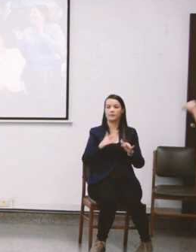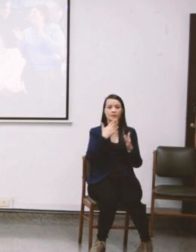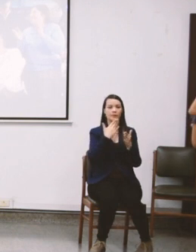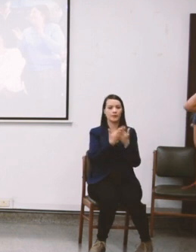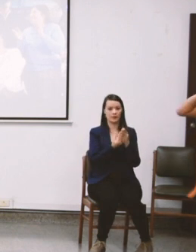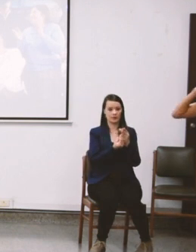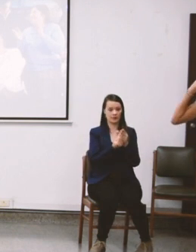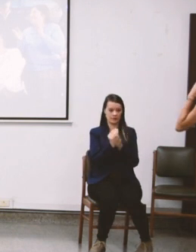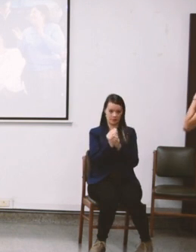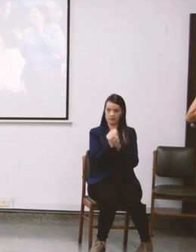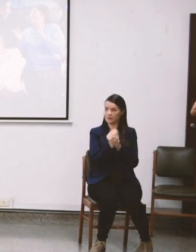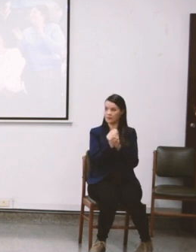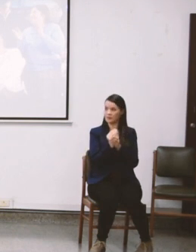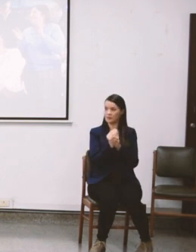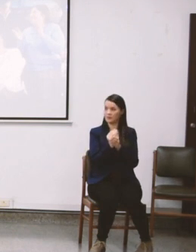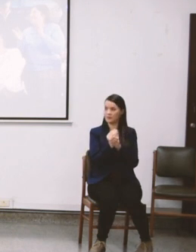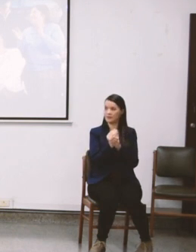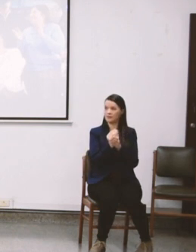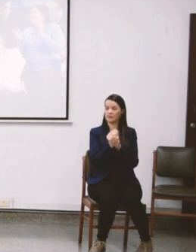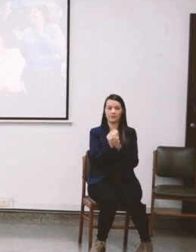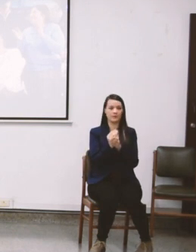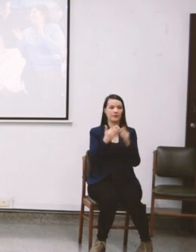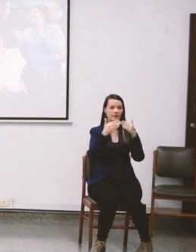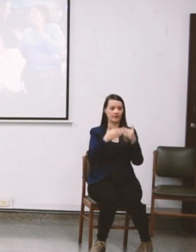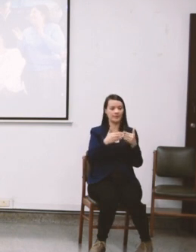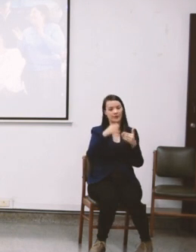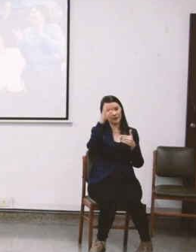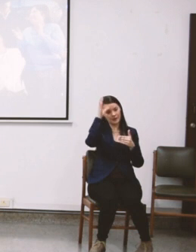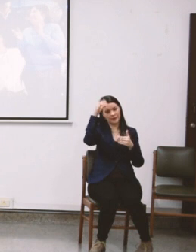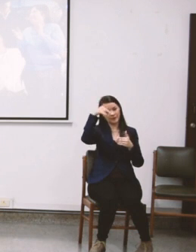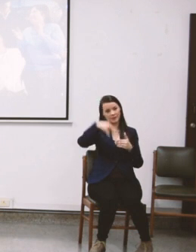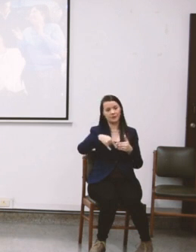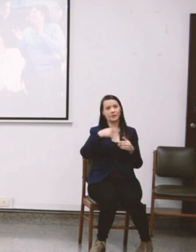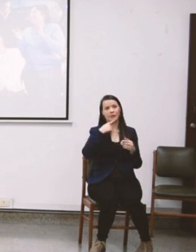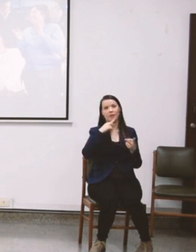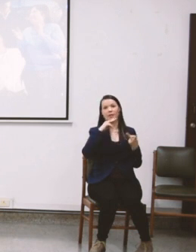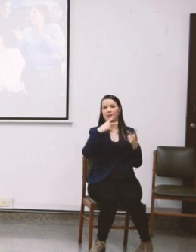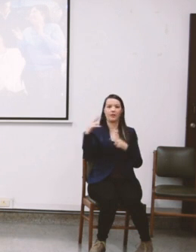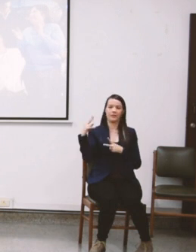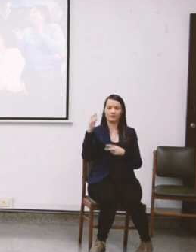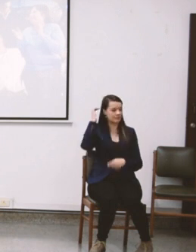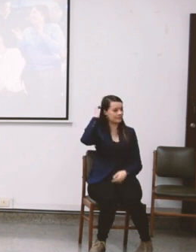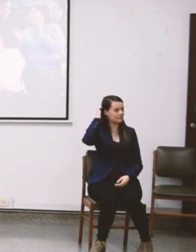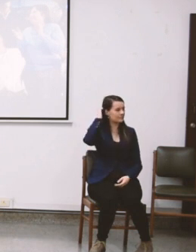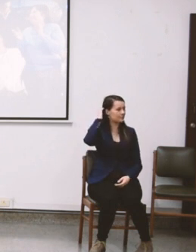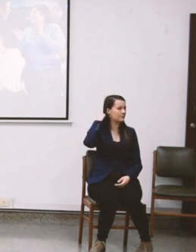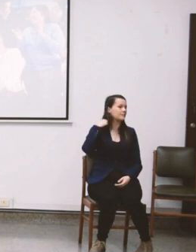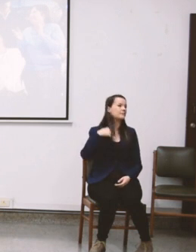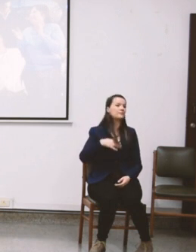de discapacitación, discapacitismo, ya se me trabó con tantas